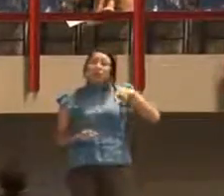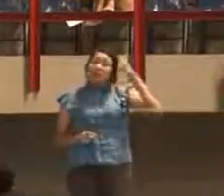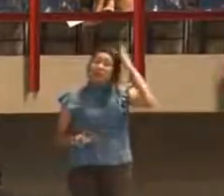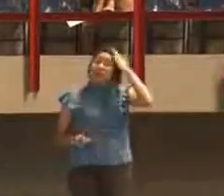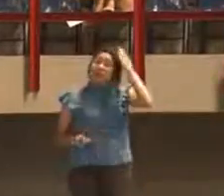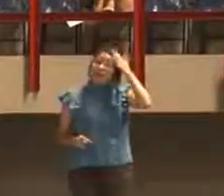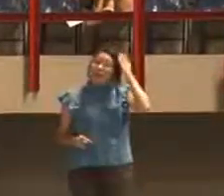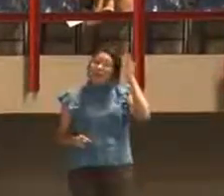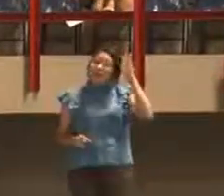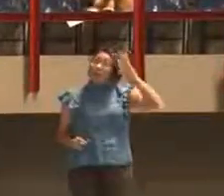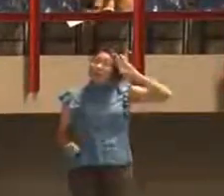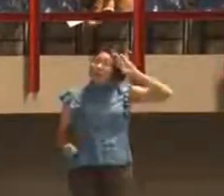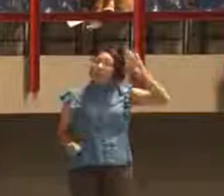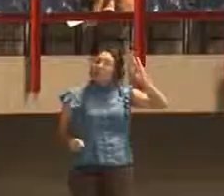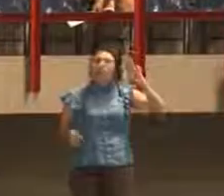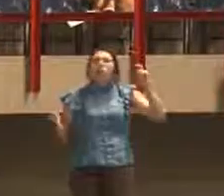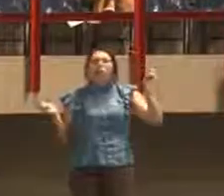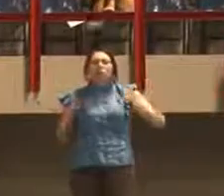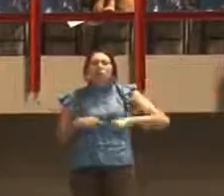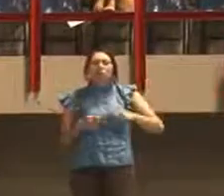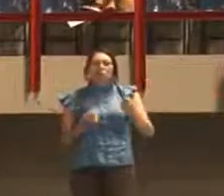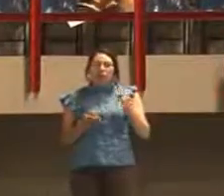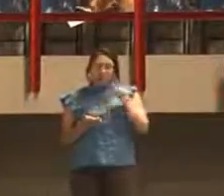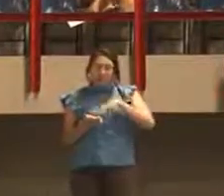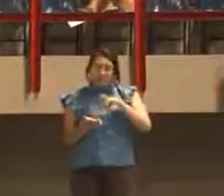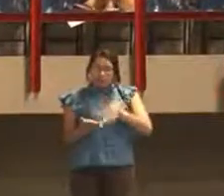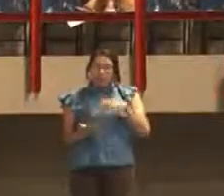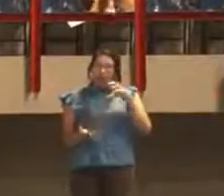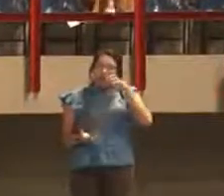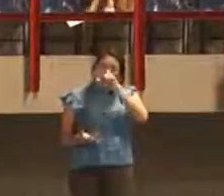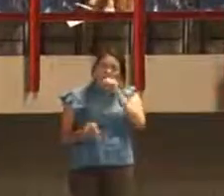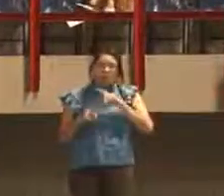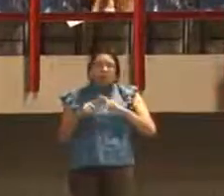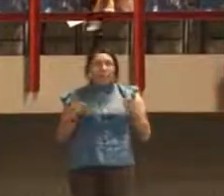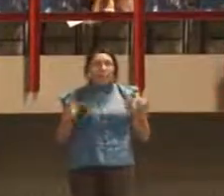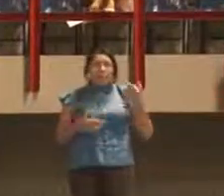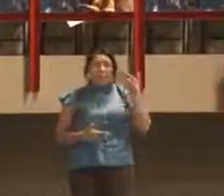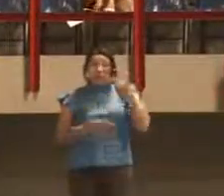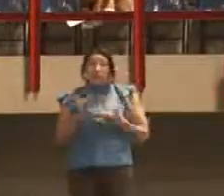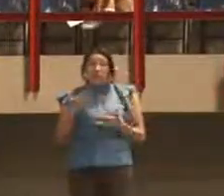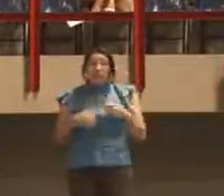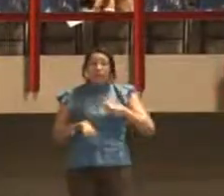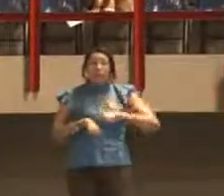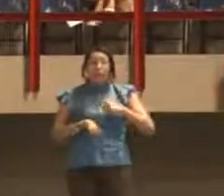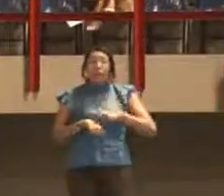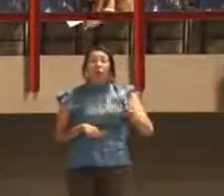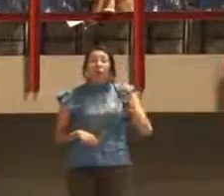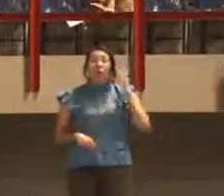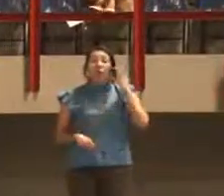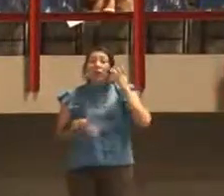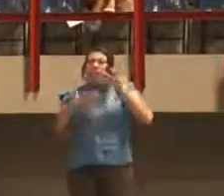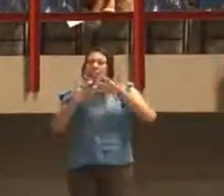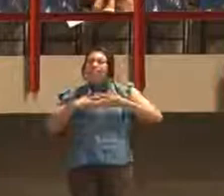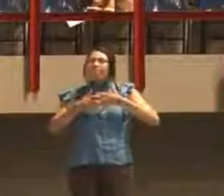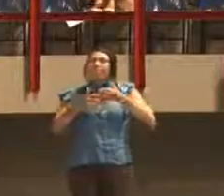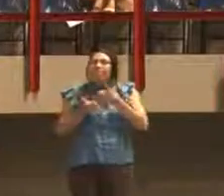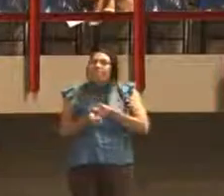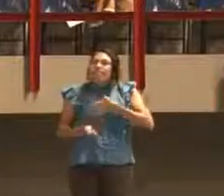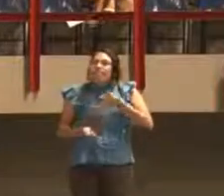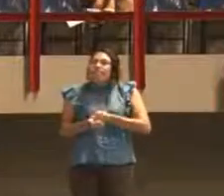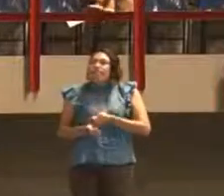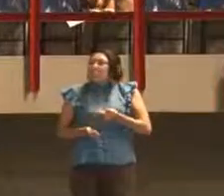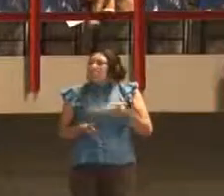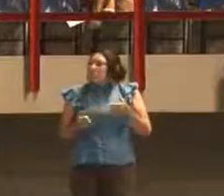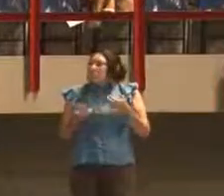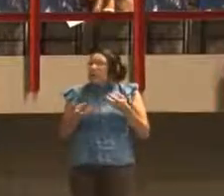esses princípios, você consegue deixar a questão mais rápida. Mas lá na hora da prova, o que é que tem que valer sempre? É o bom senso. Alexandre, eu posso contar